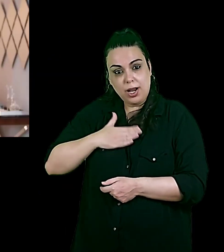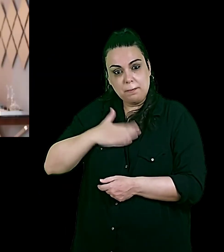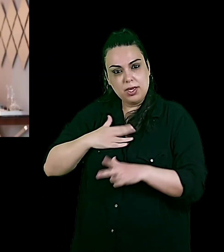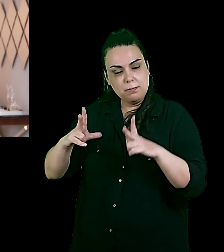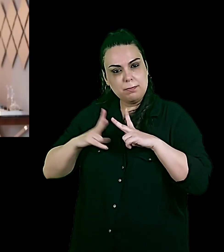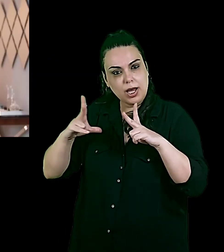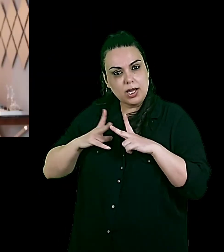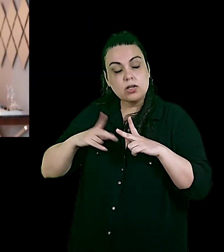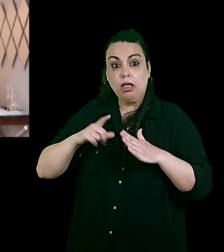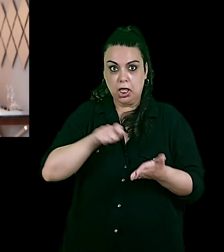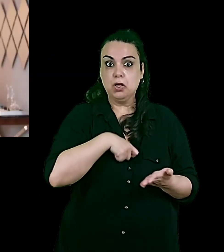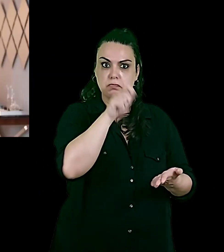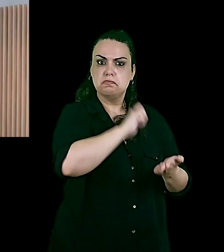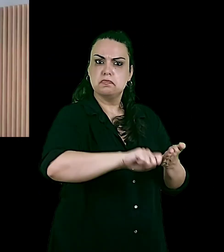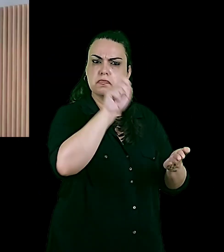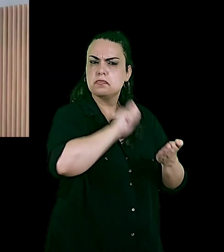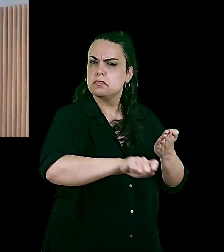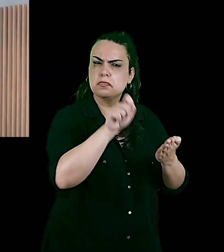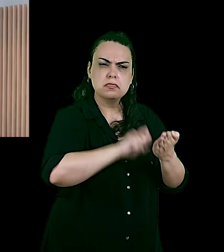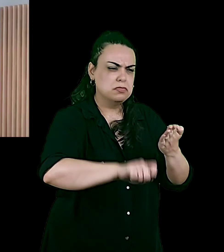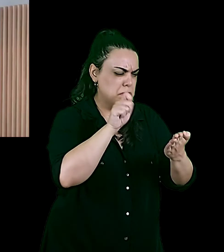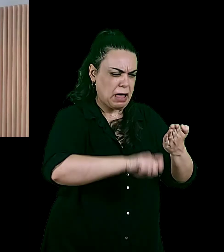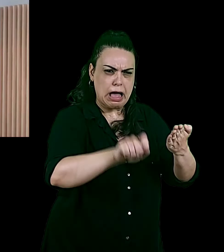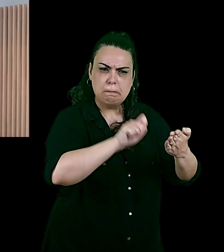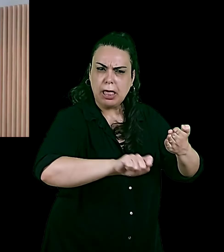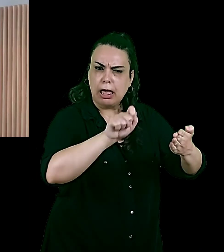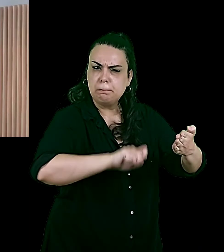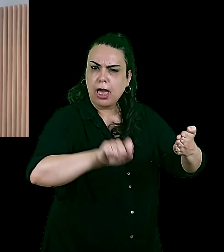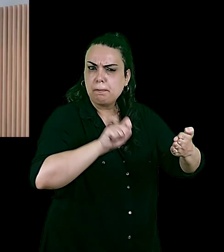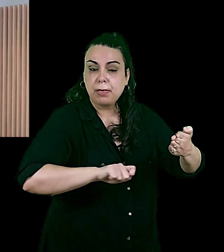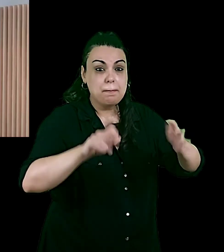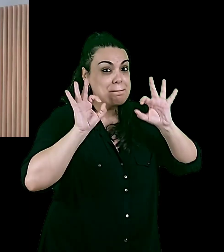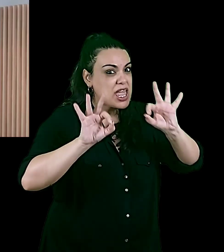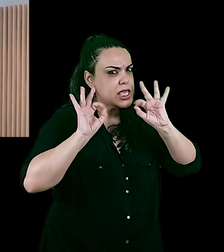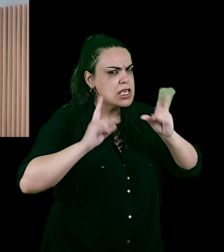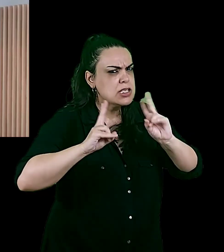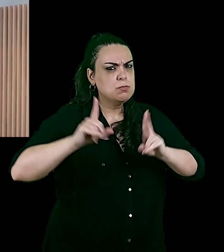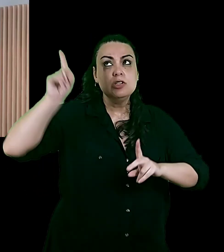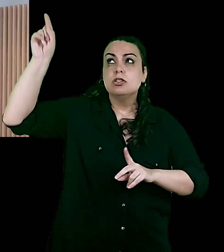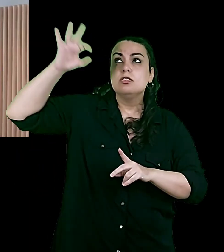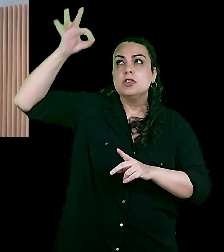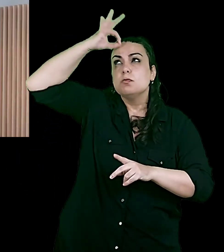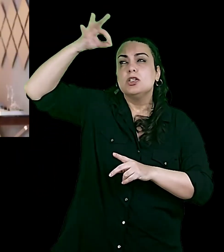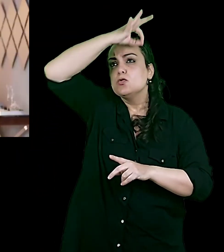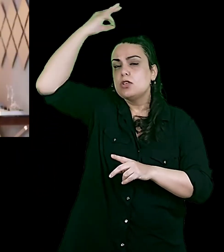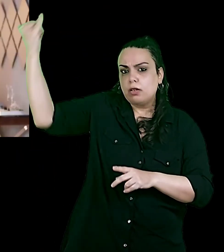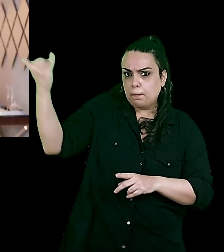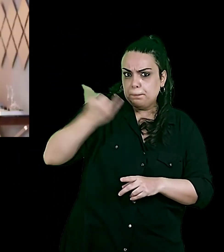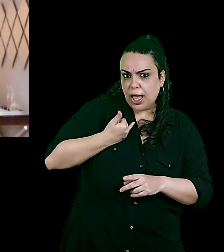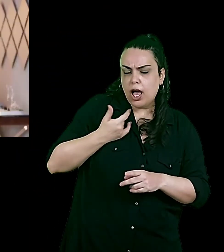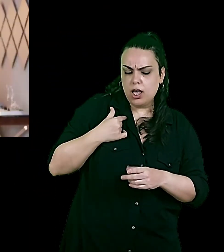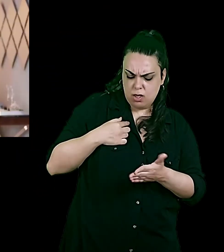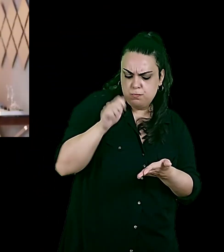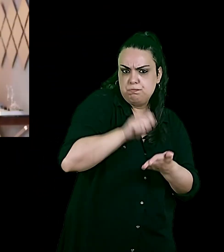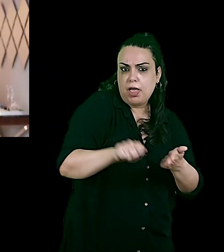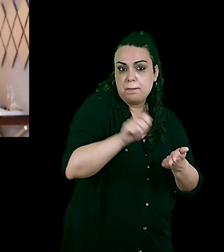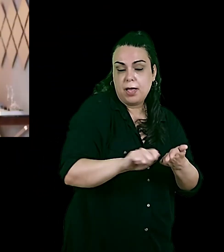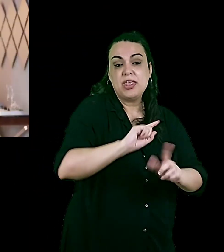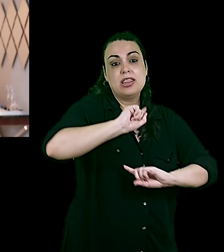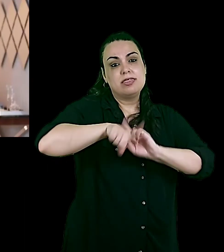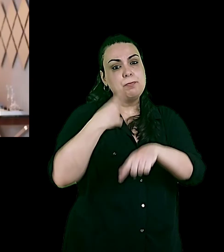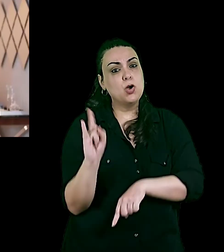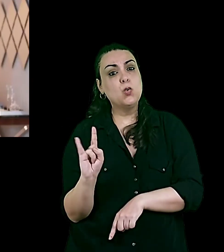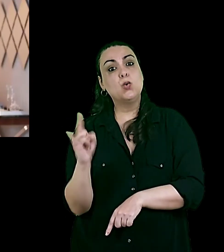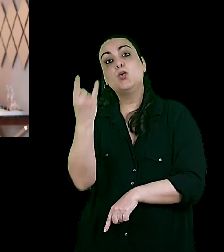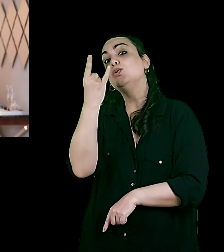alertou pessoalmente ao meu coração? Eu escrevo literalmente no caderno, do jeito que o Espírito Santo colocou para mim. E aí,